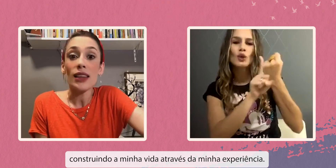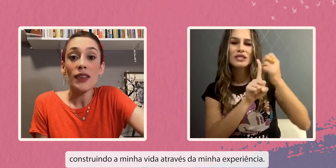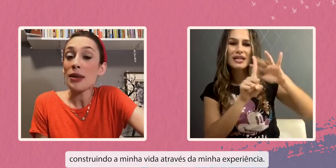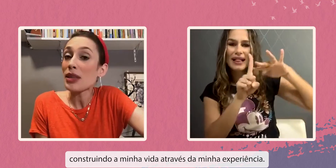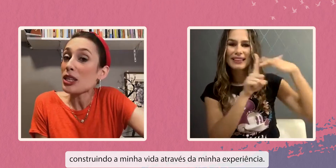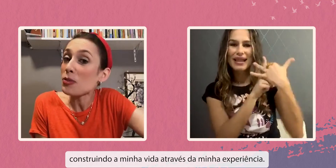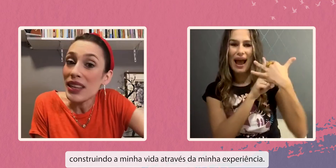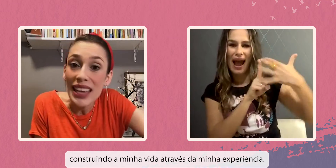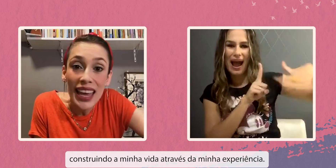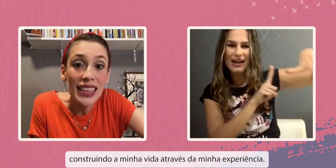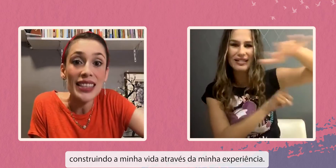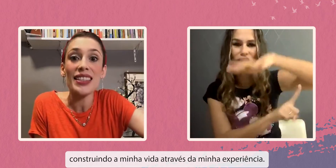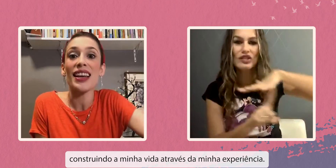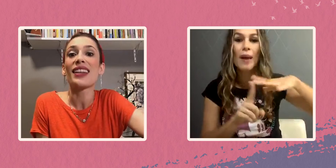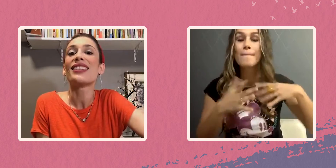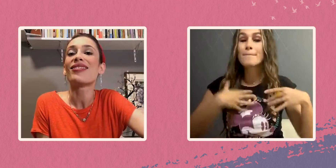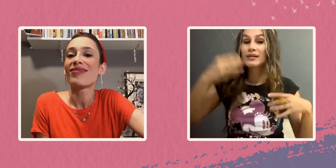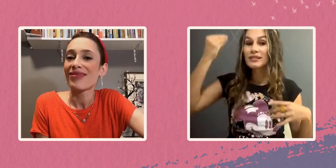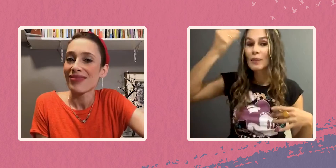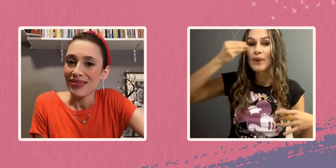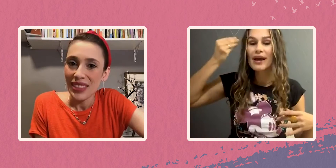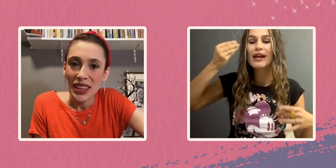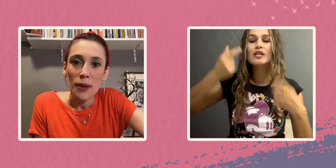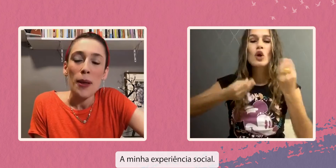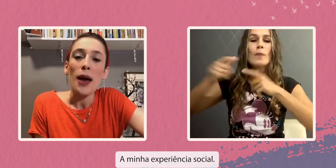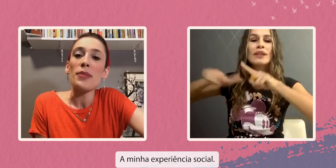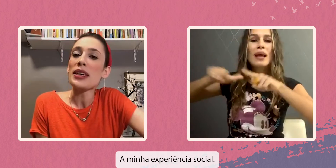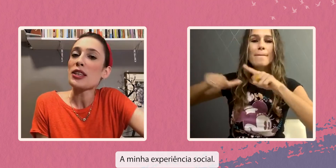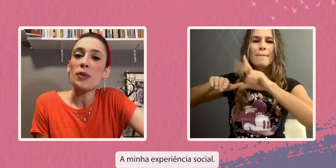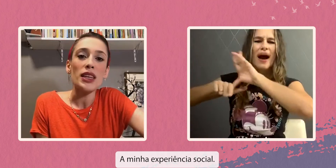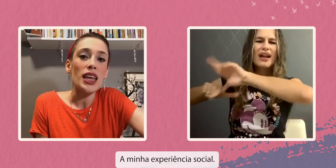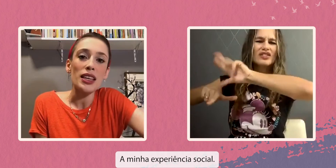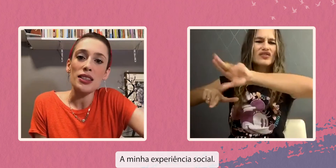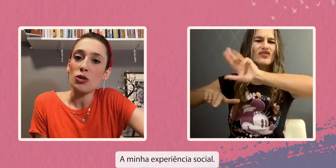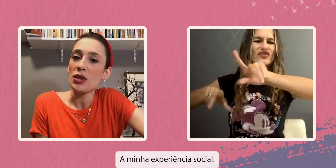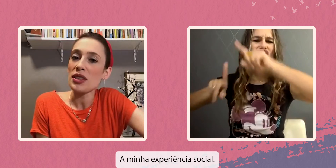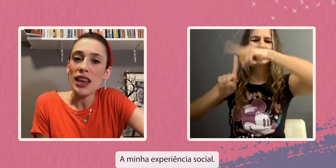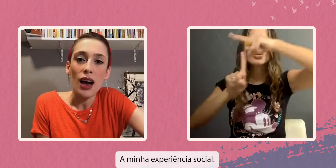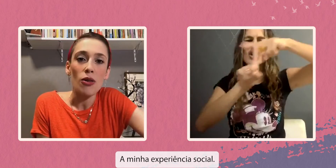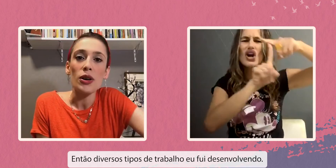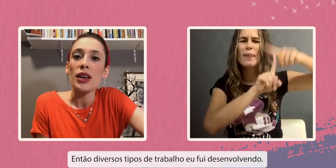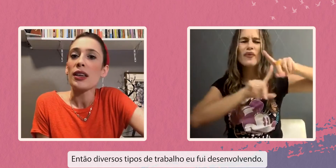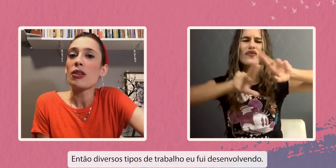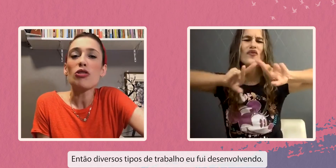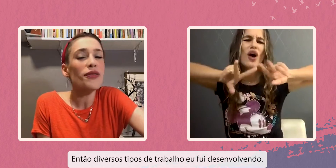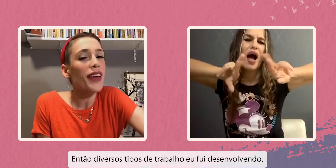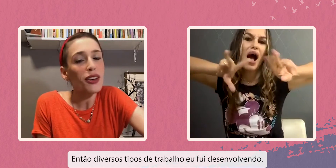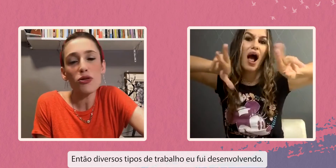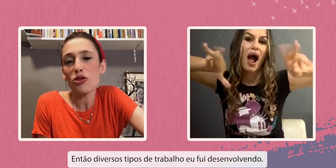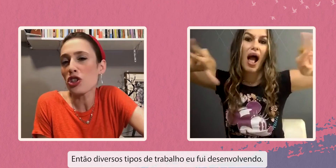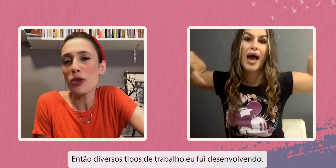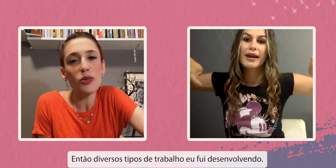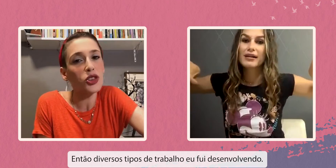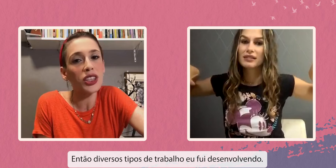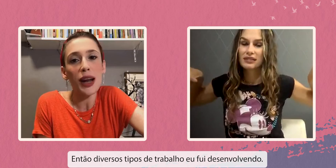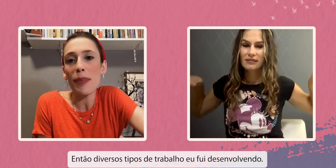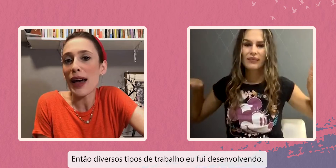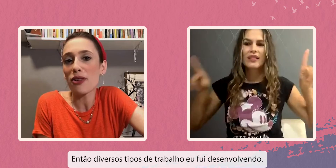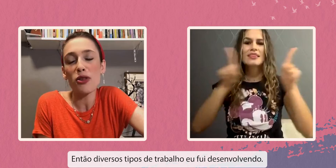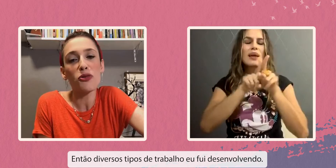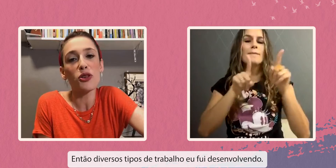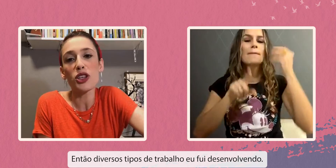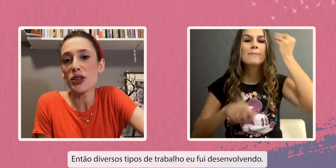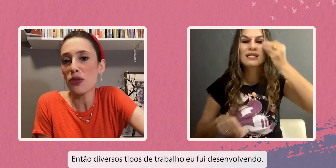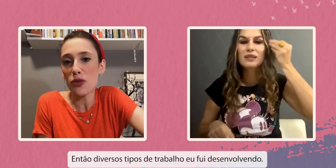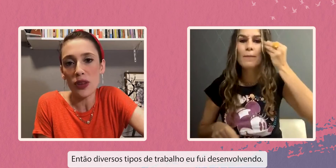a minha vida, né, através da minha experiência. A minha ciência social. Então, diversos tipos de